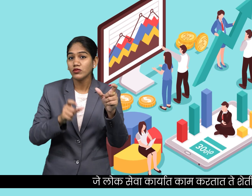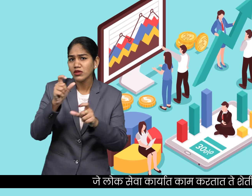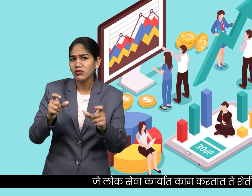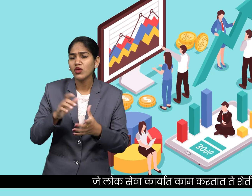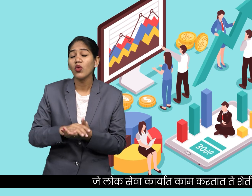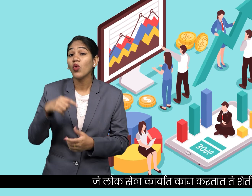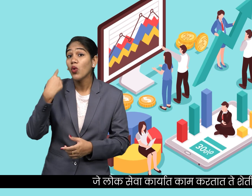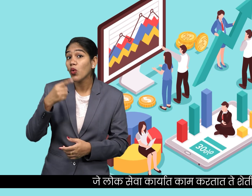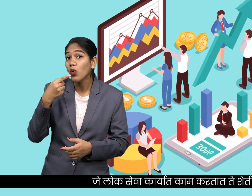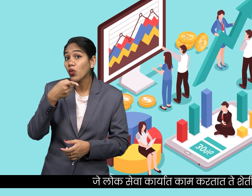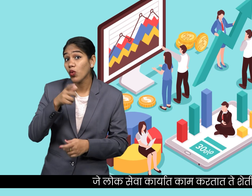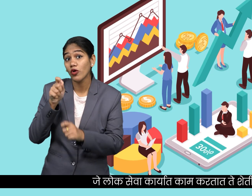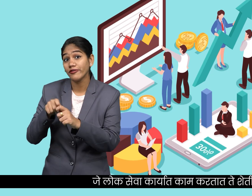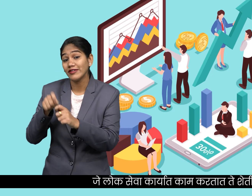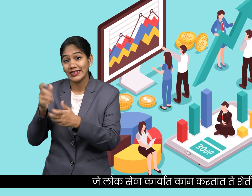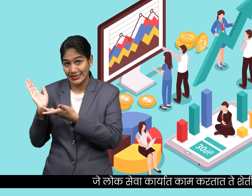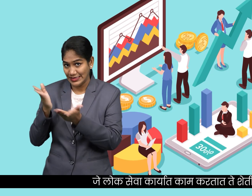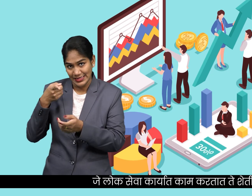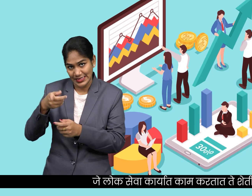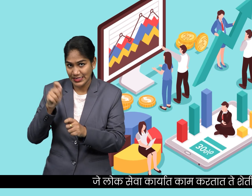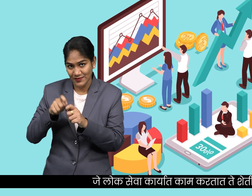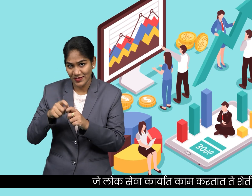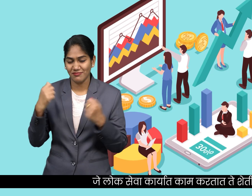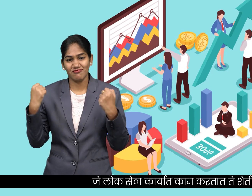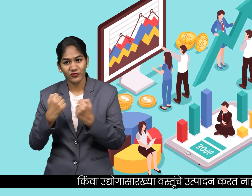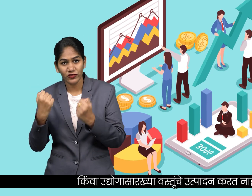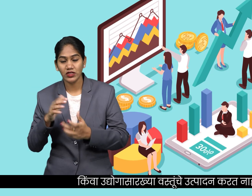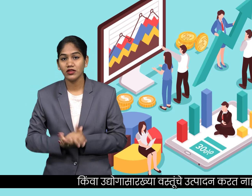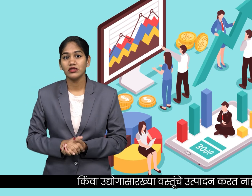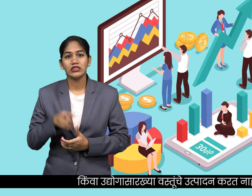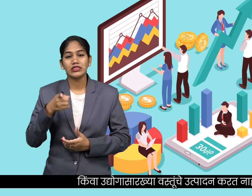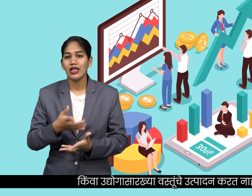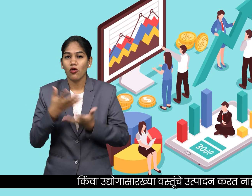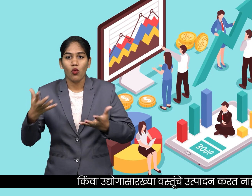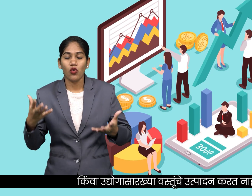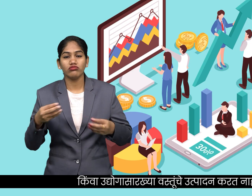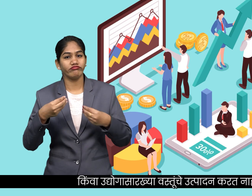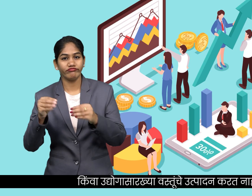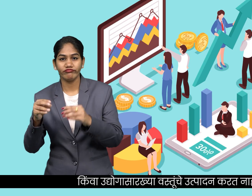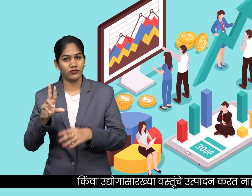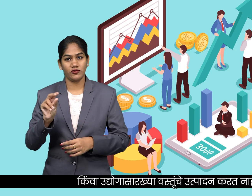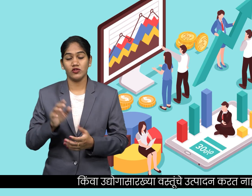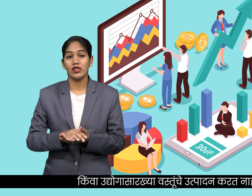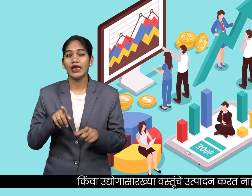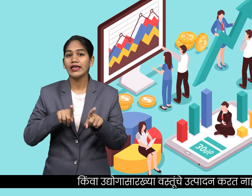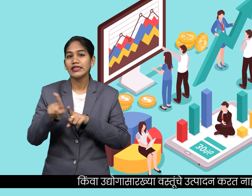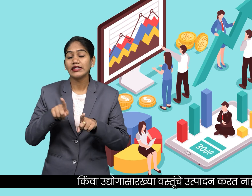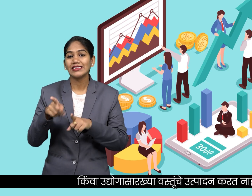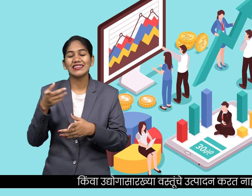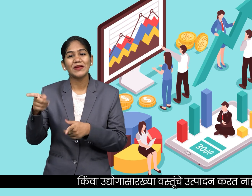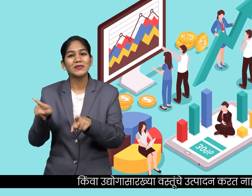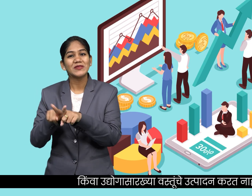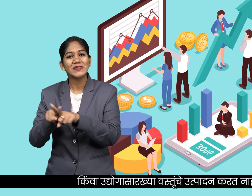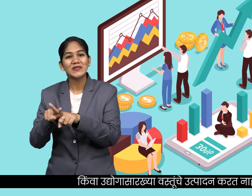जे लोक सेवा कार्यात काम करतात ते शेती किंवा उद्योगासारख्या वस्तूंचे उत्पादन करत नाहीत.